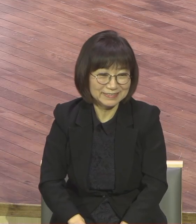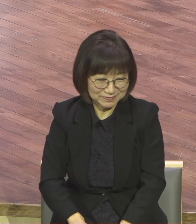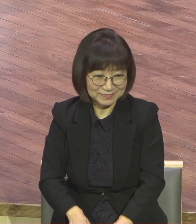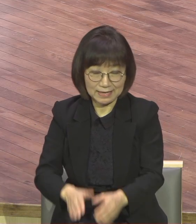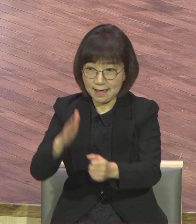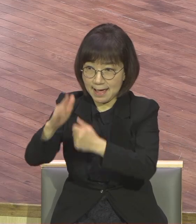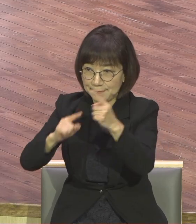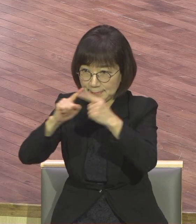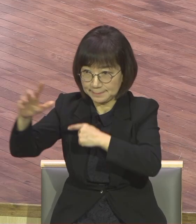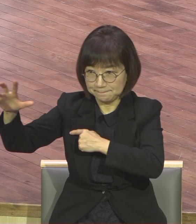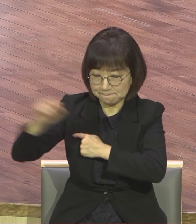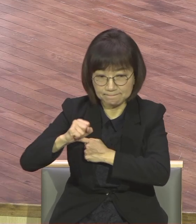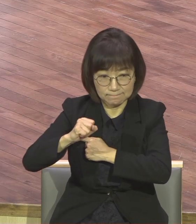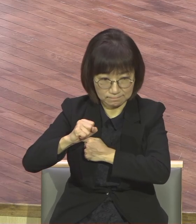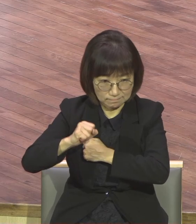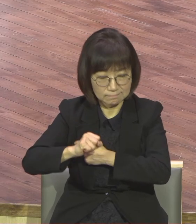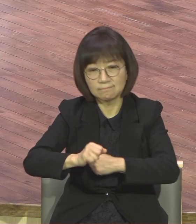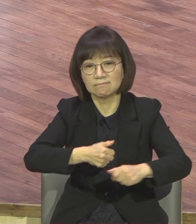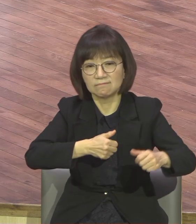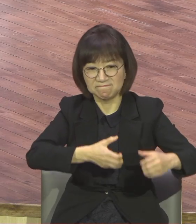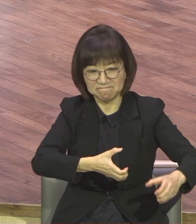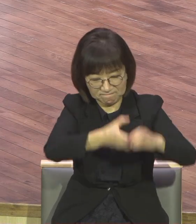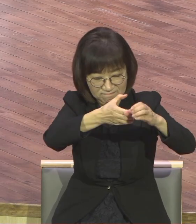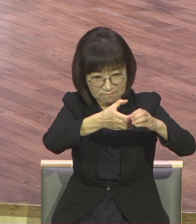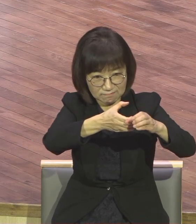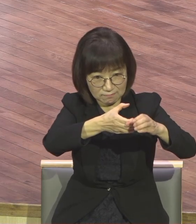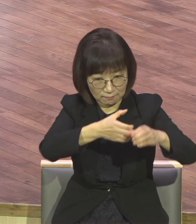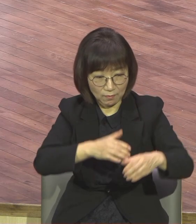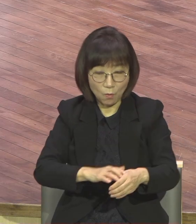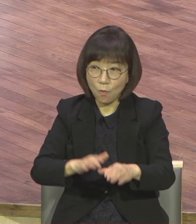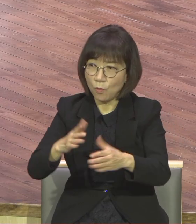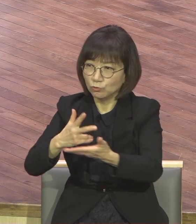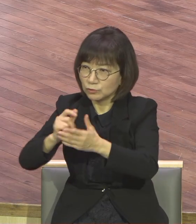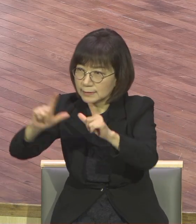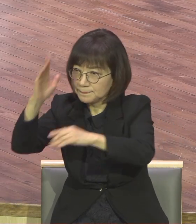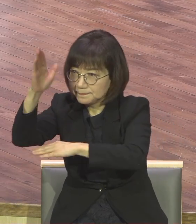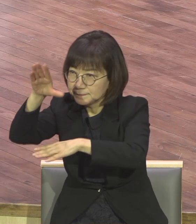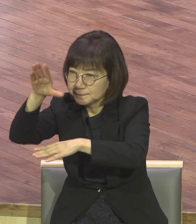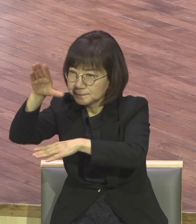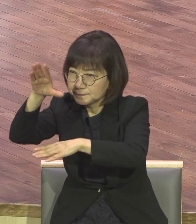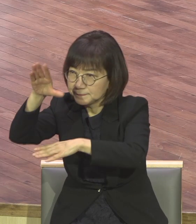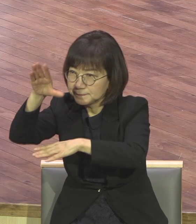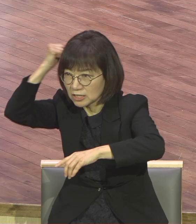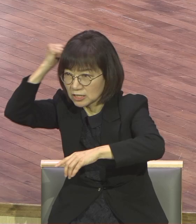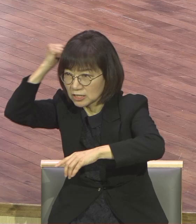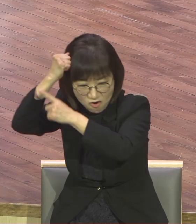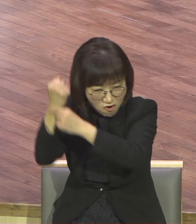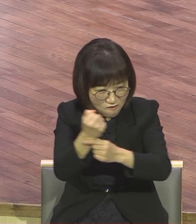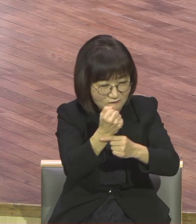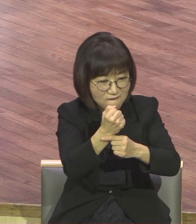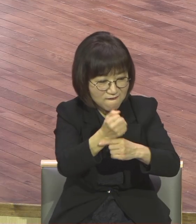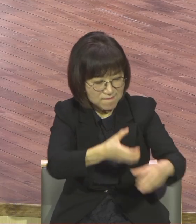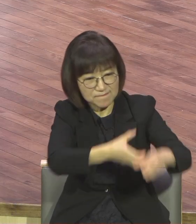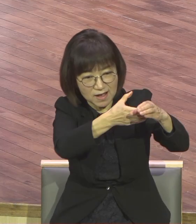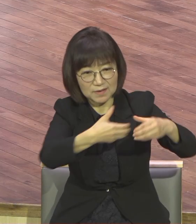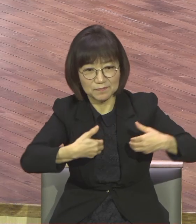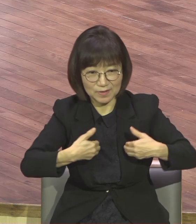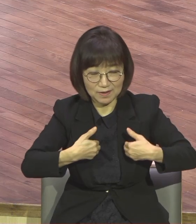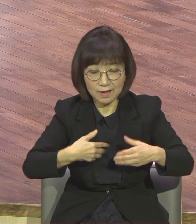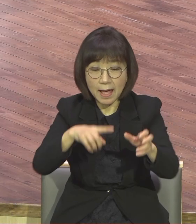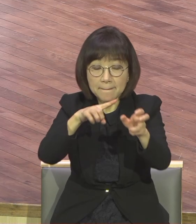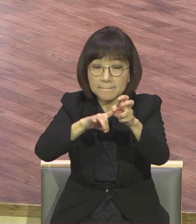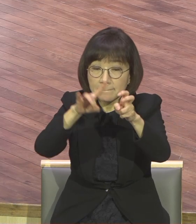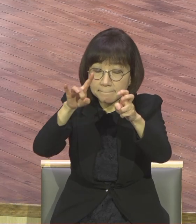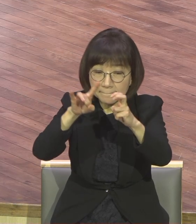하나님의 말씀으로. 그렇죠. 말씀으로 막 강단에 말씀 들은 거 가지고 말씀으로 여러분이 대적해야 돼요. 마태복음 4장에